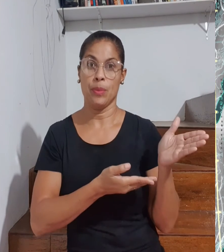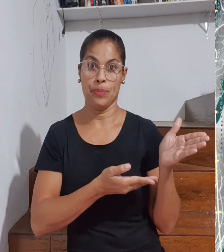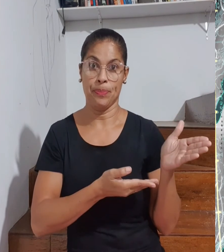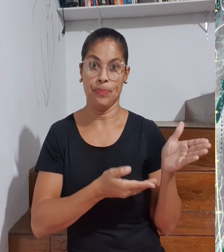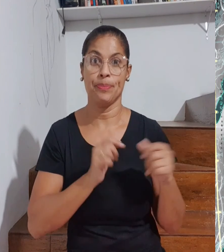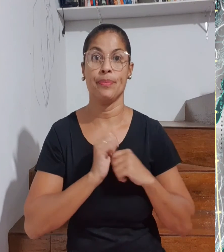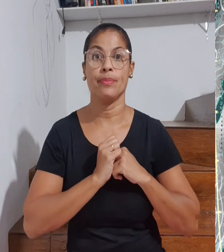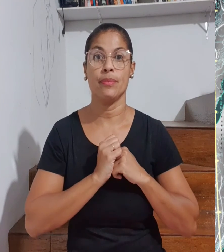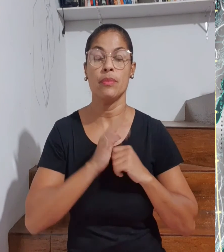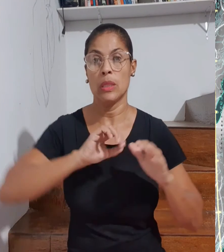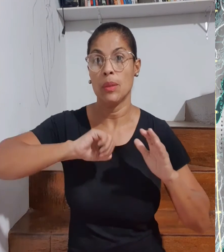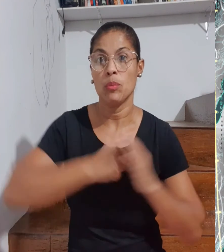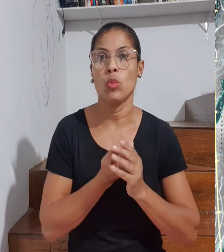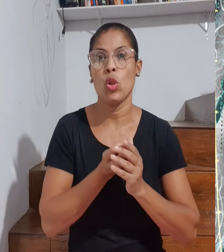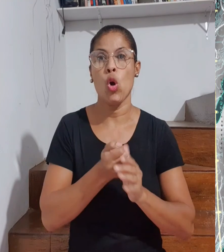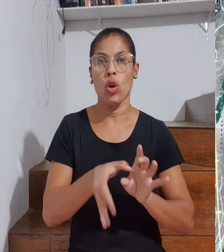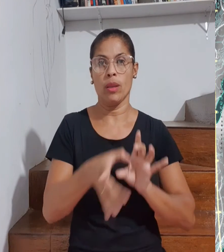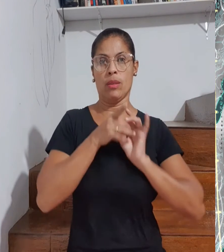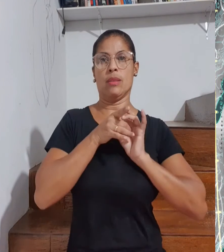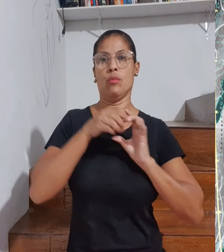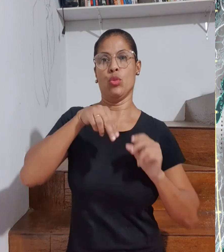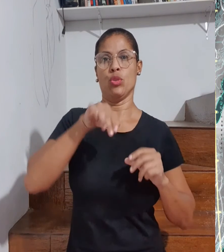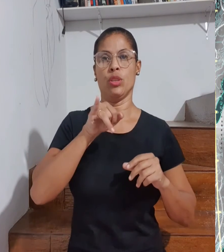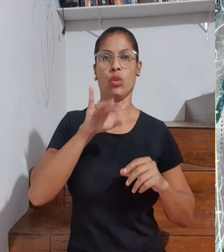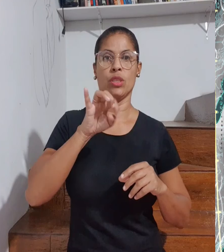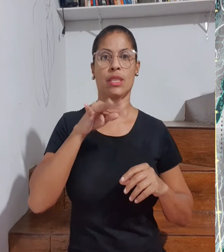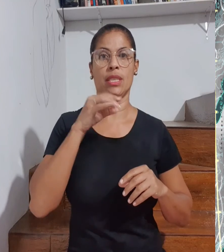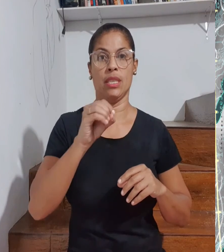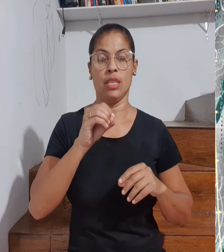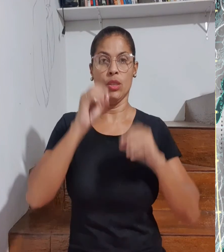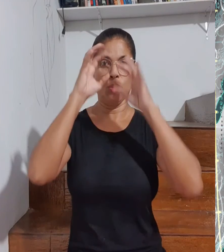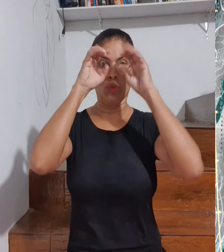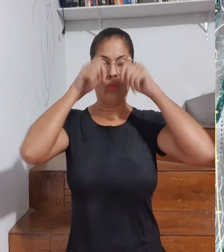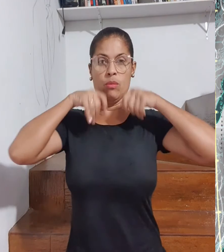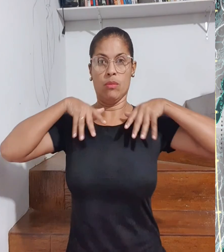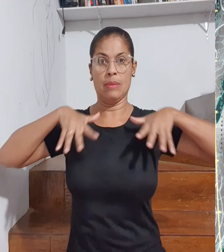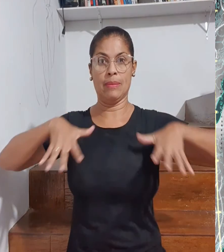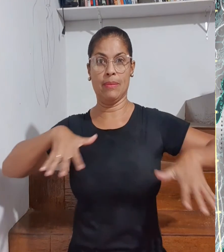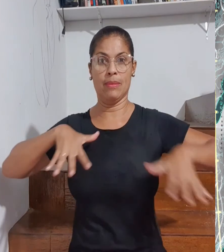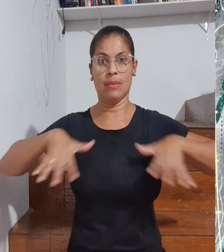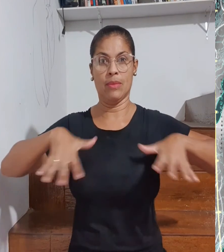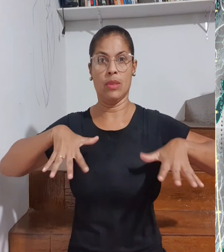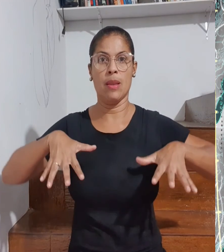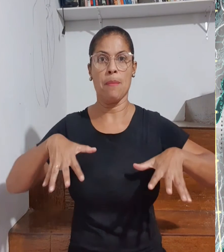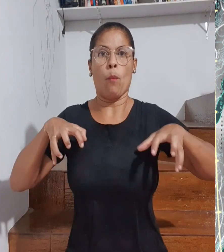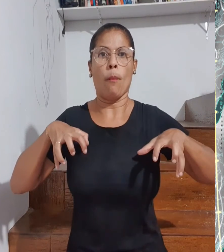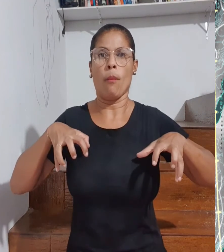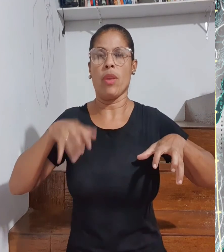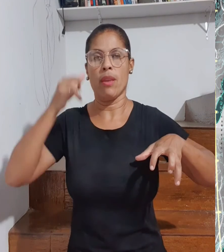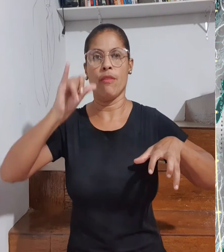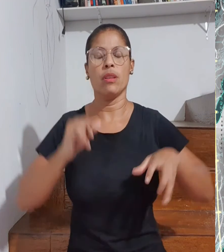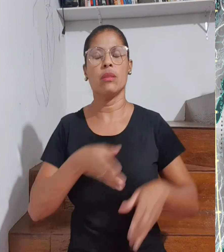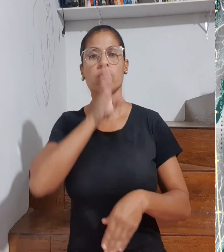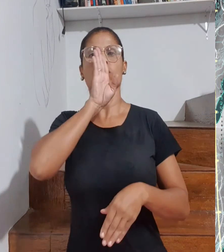toxifera. Age especificamente bloqueando receptores nicotínicos da placa mioneural e impedindo a contração